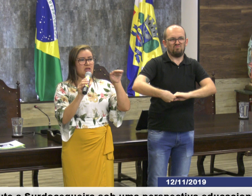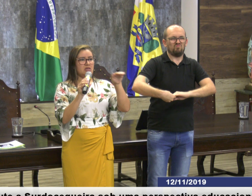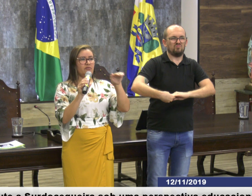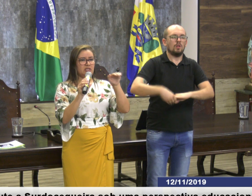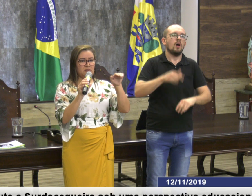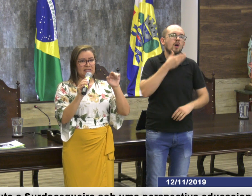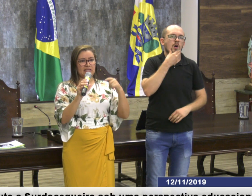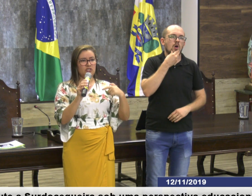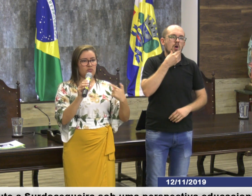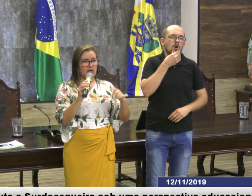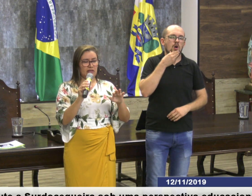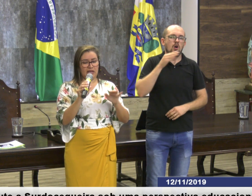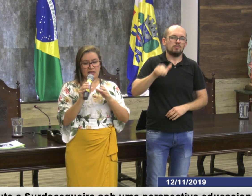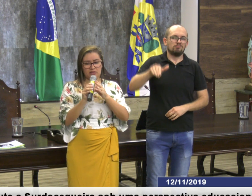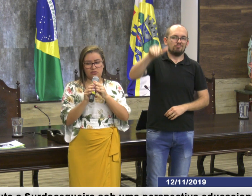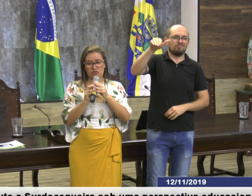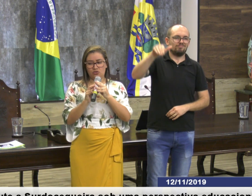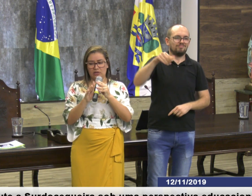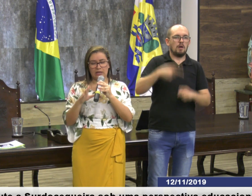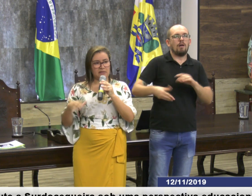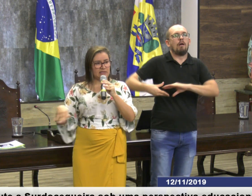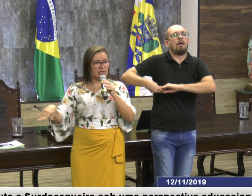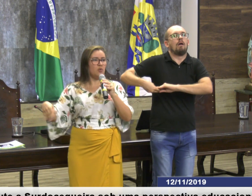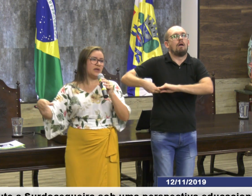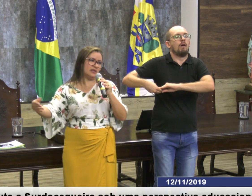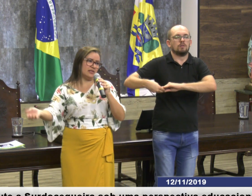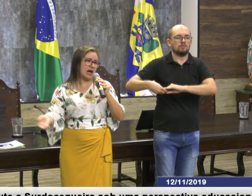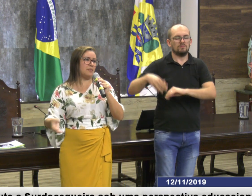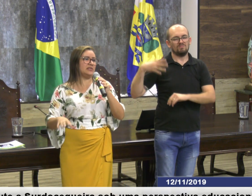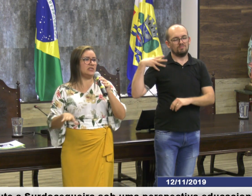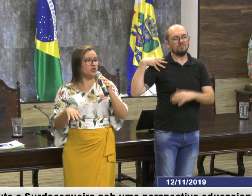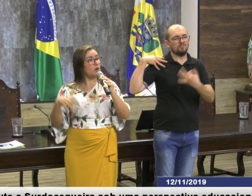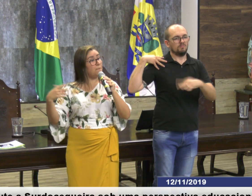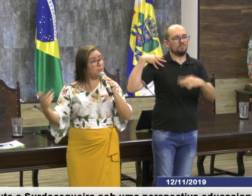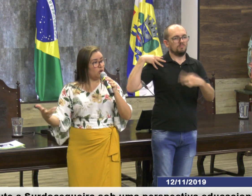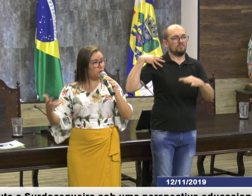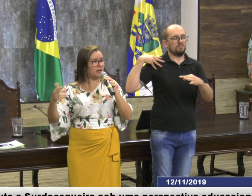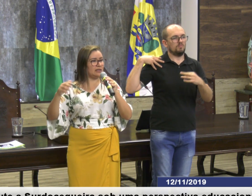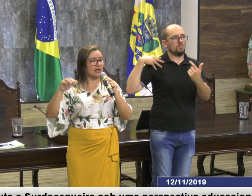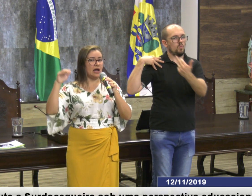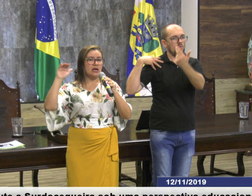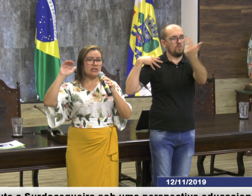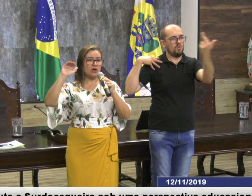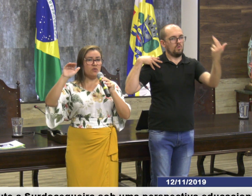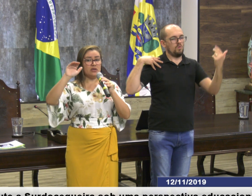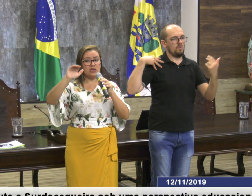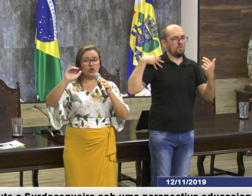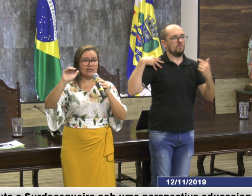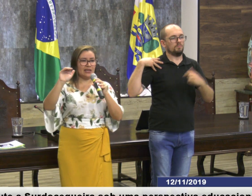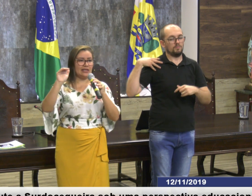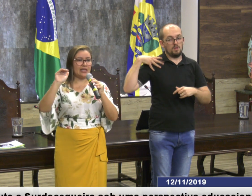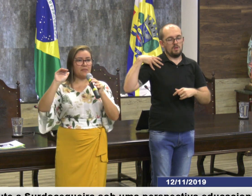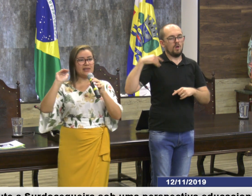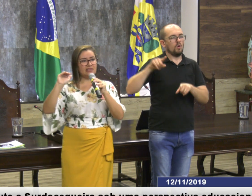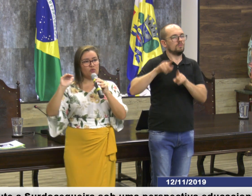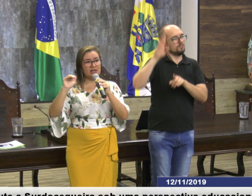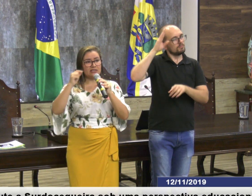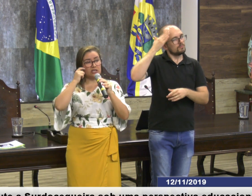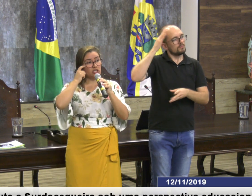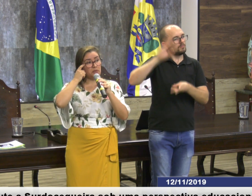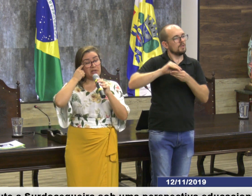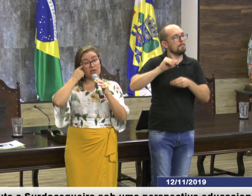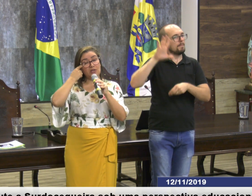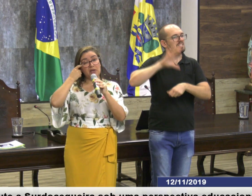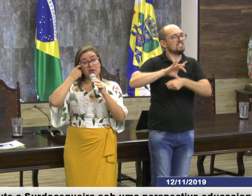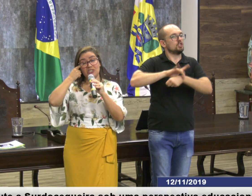mostrar que você precisa de uma adaptação para andar, precisa de um apoio para andar. Então, e outra, ele tem mais segurança.